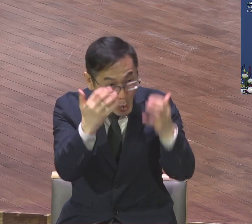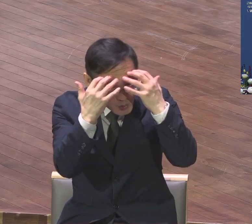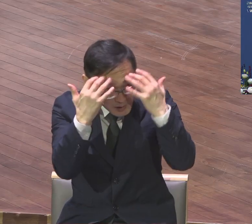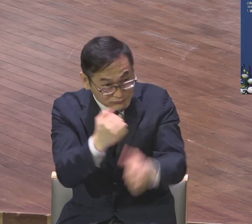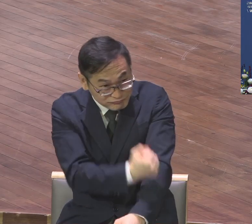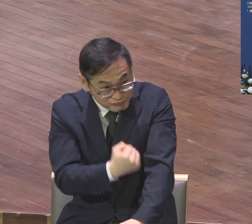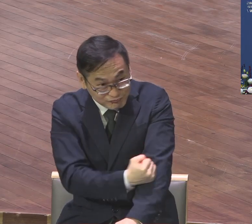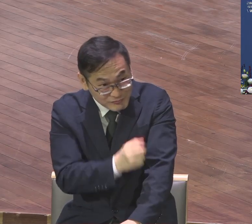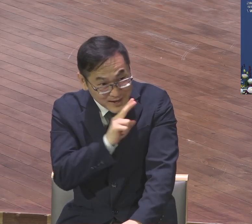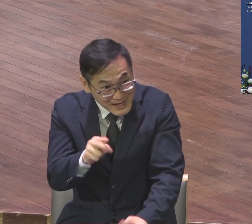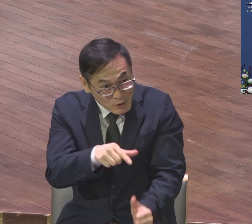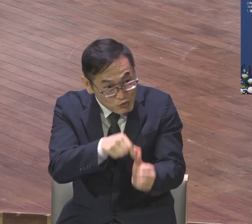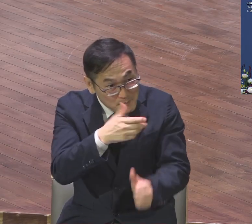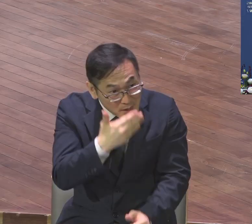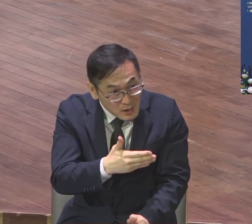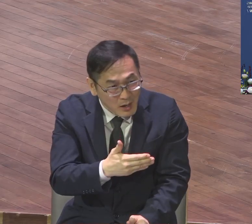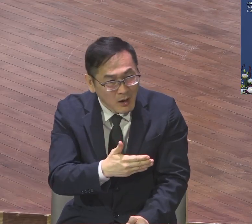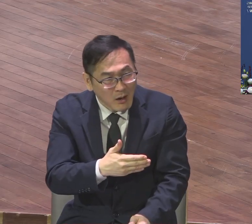구원받아요.